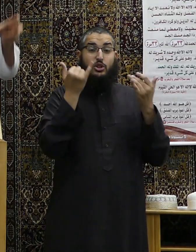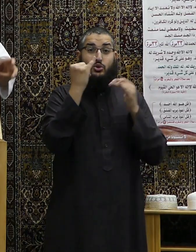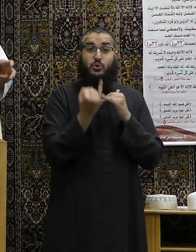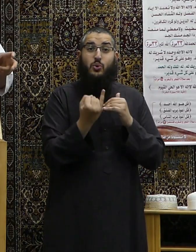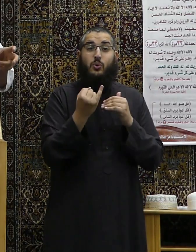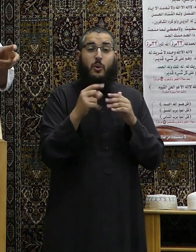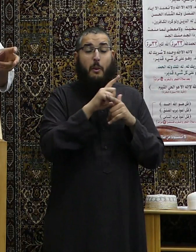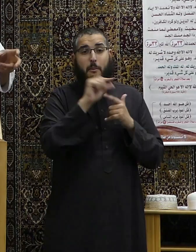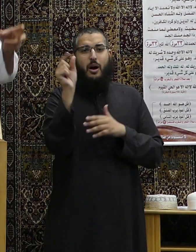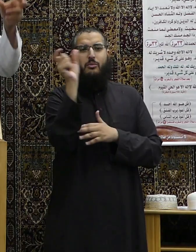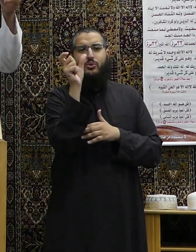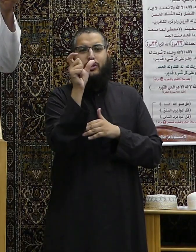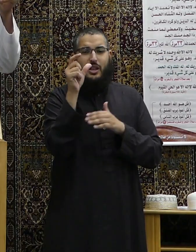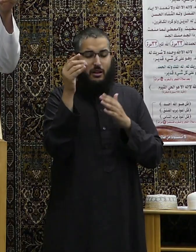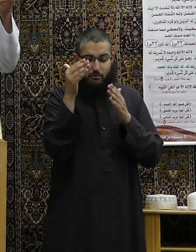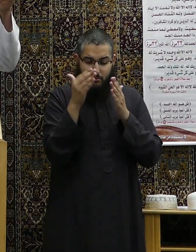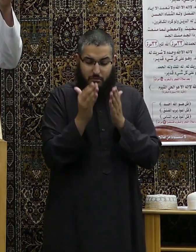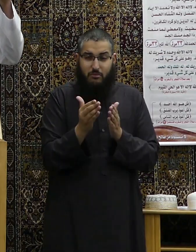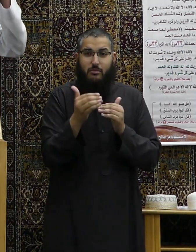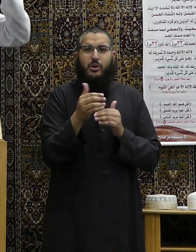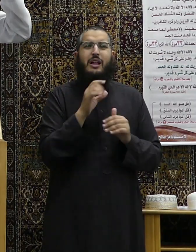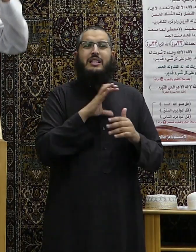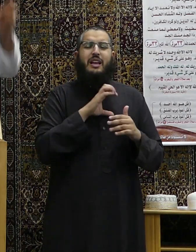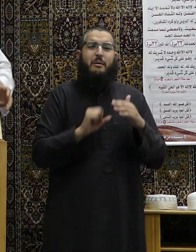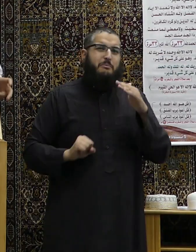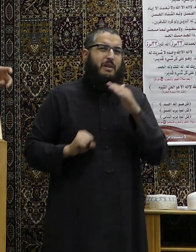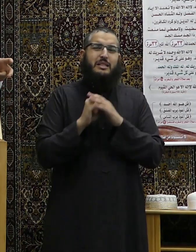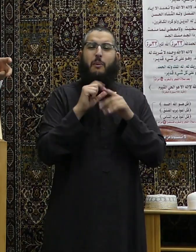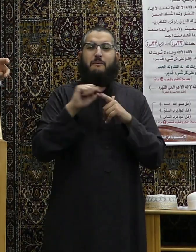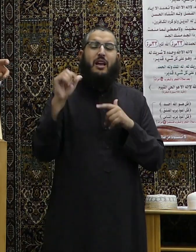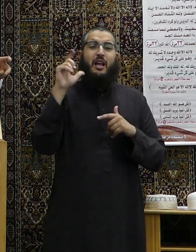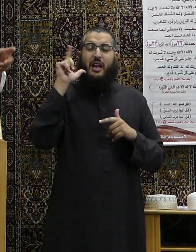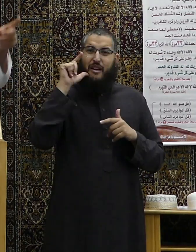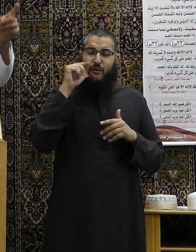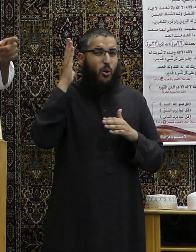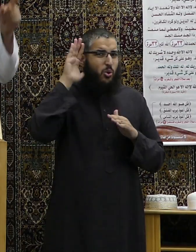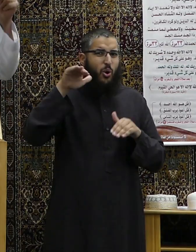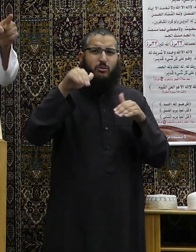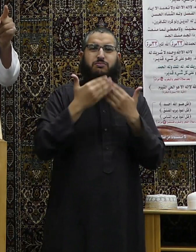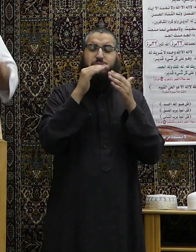retraite spirituelle. Il essayait de faire un maximum d'efforts, sallallahu alayhi wa sallam,